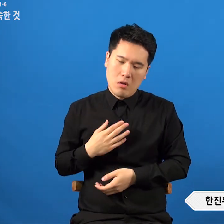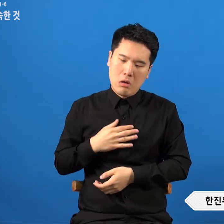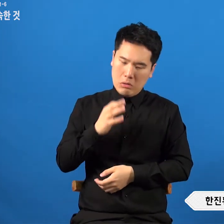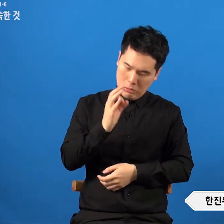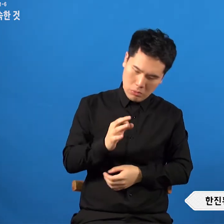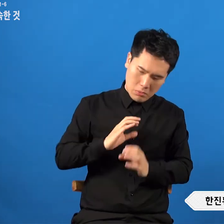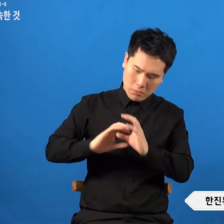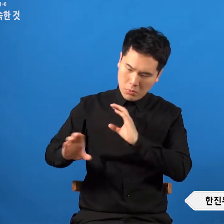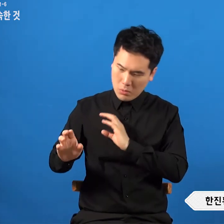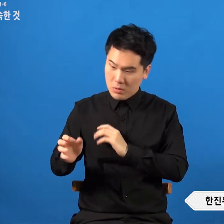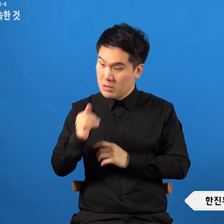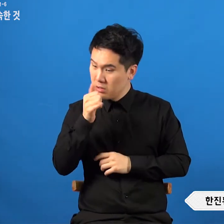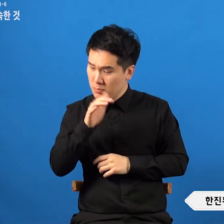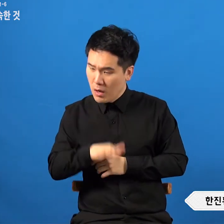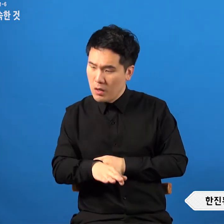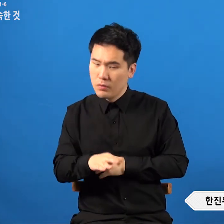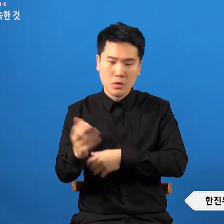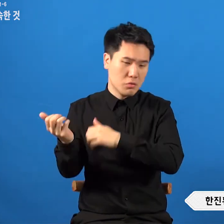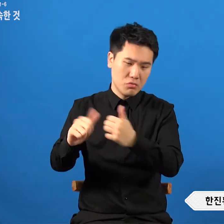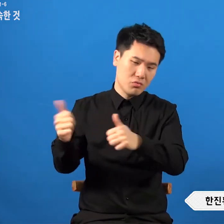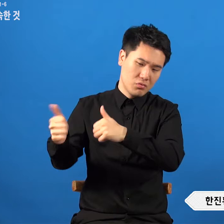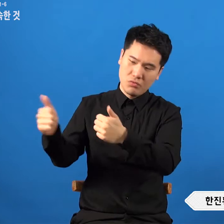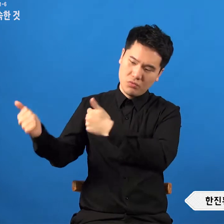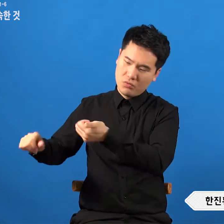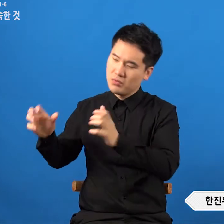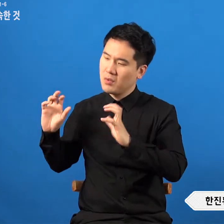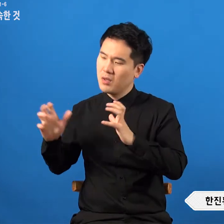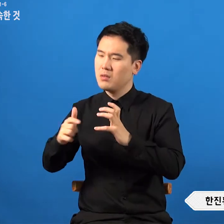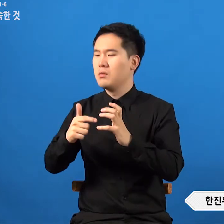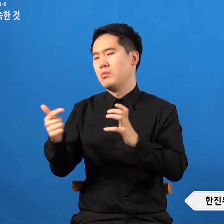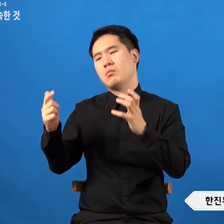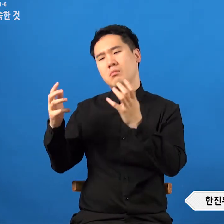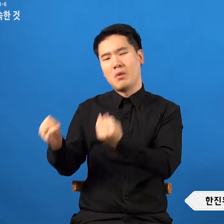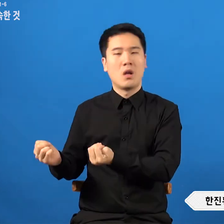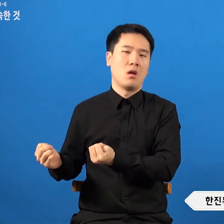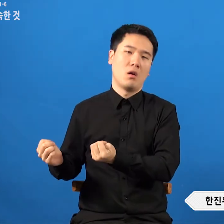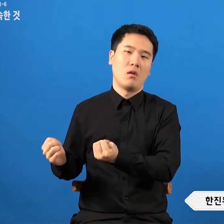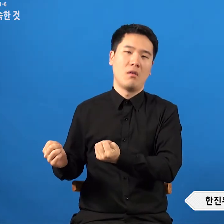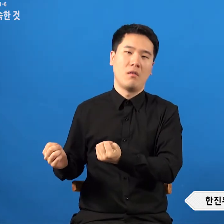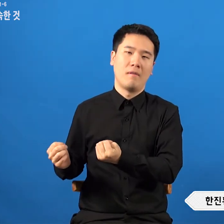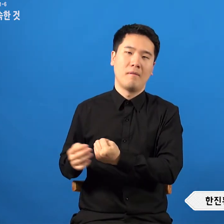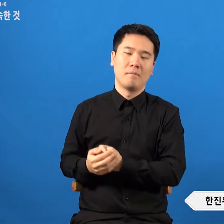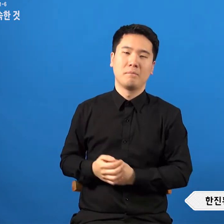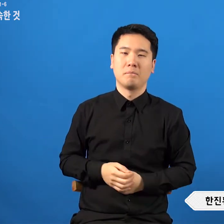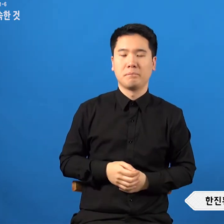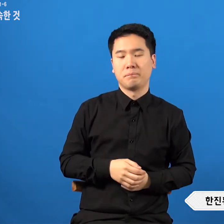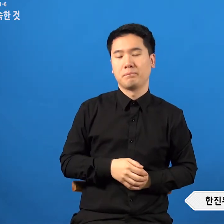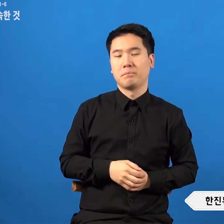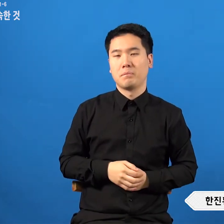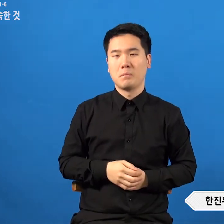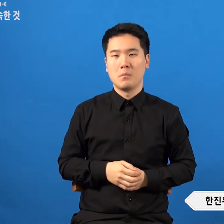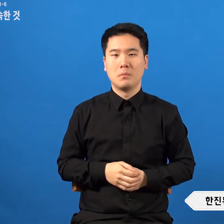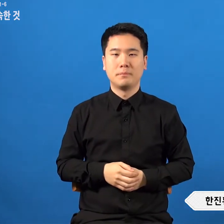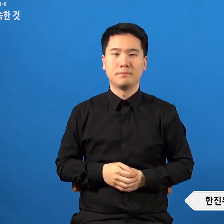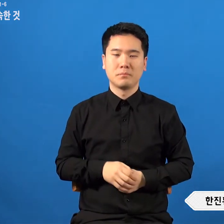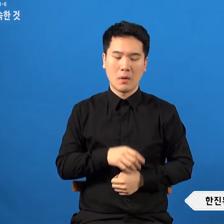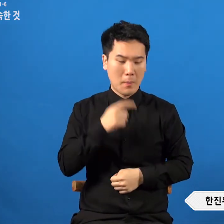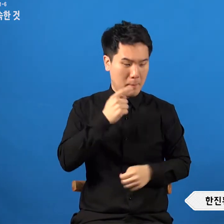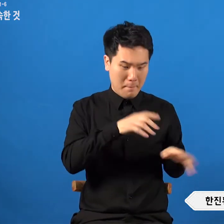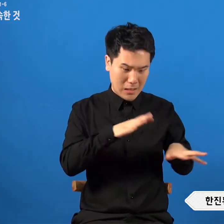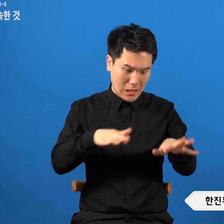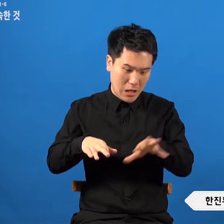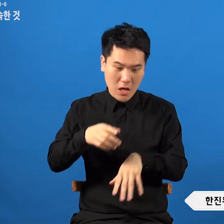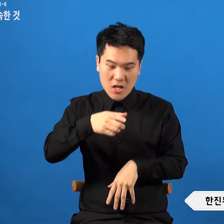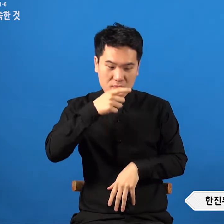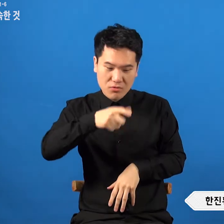많습니다. 내가 아무리 백날을 힘쓰고 애써봐야 마치 바가지 하나로 바닷물 한 번 퍼내는 정도밖에 안